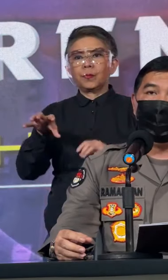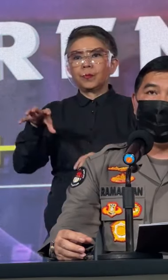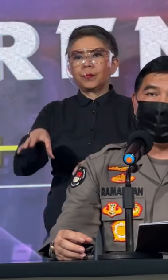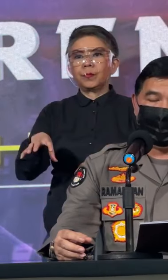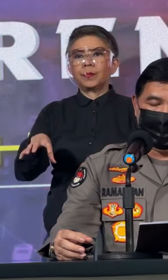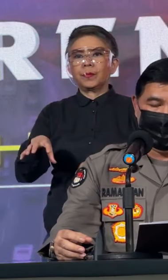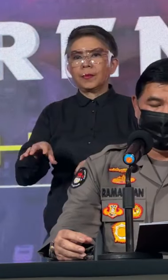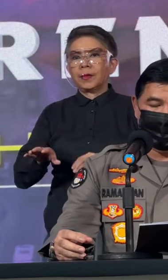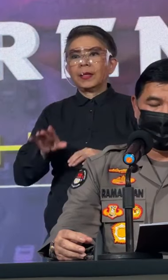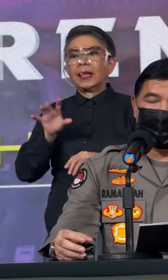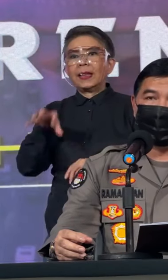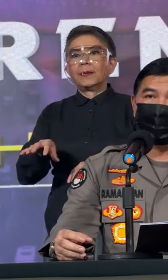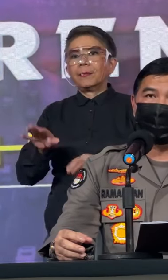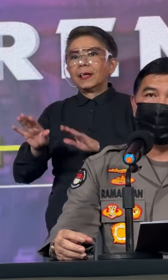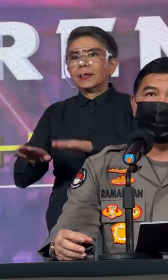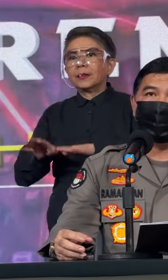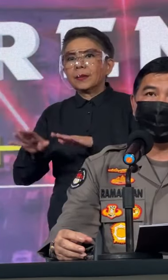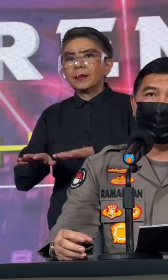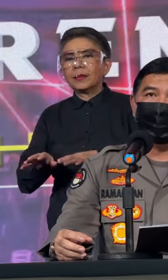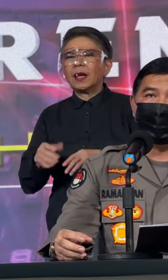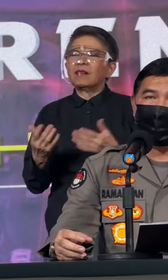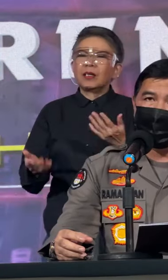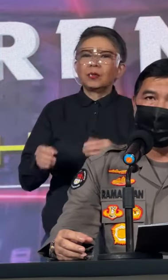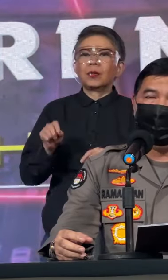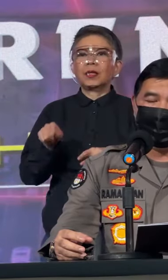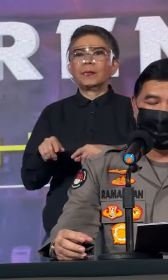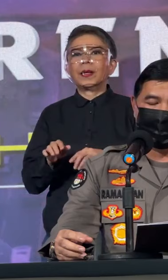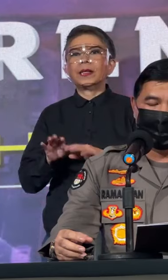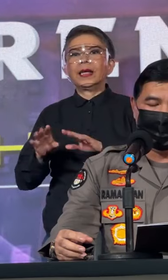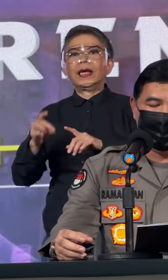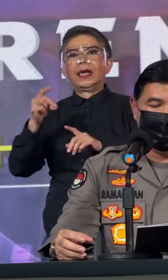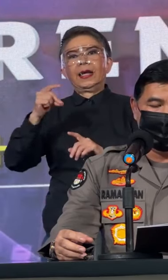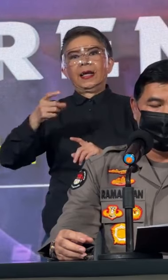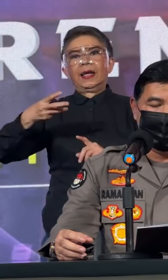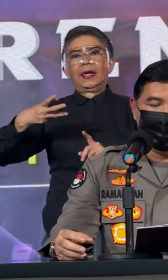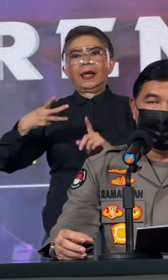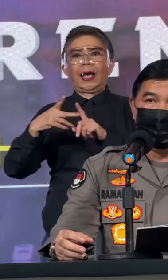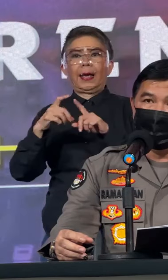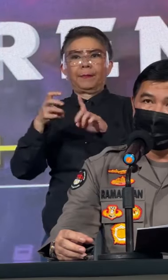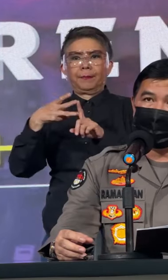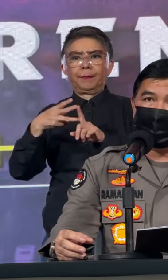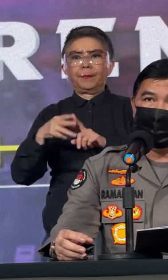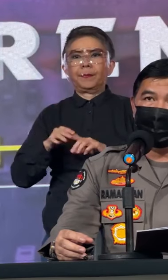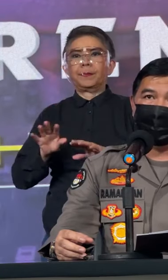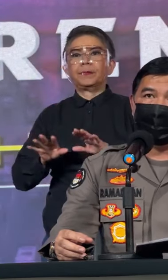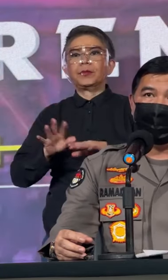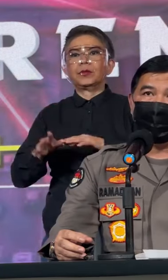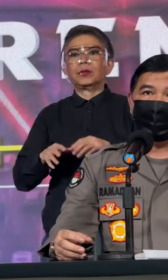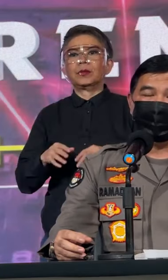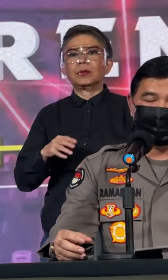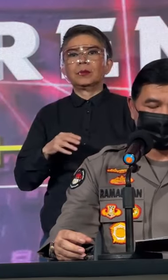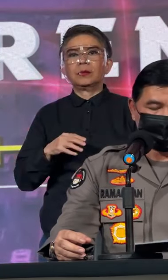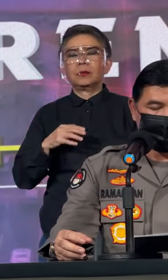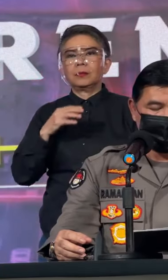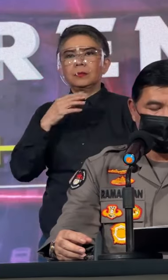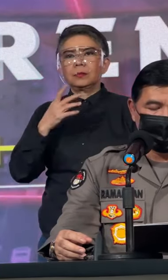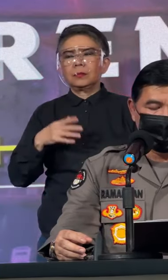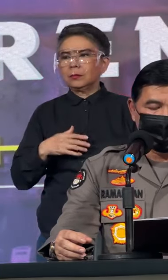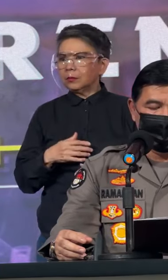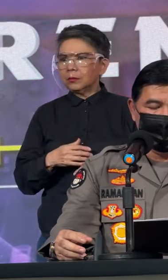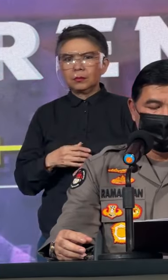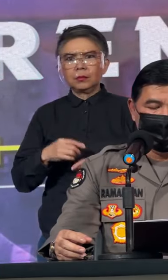tempat binaan ya, atau tempat rehabilitasi milik Bupati Langkat.